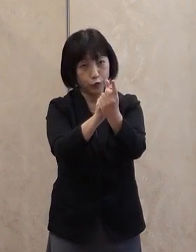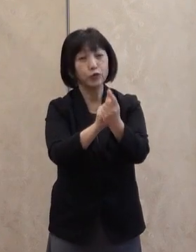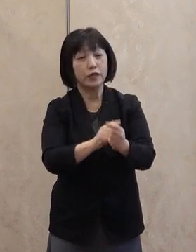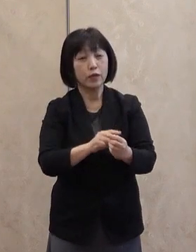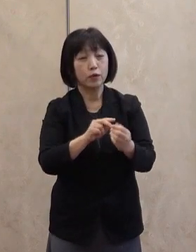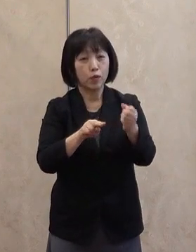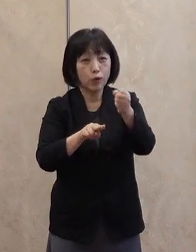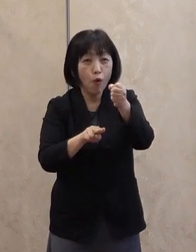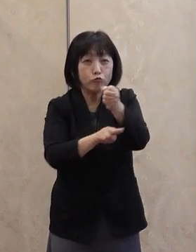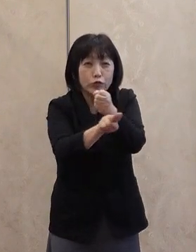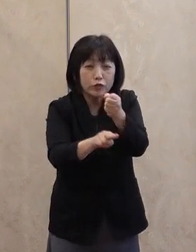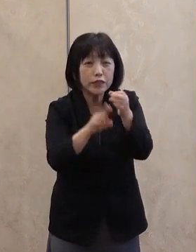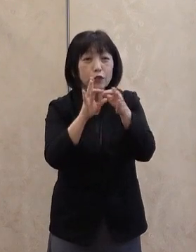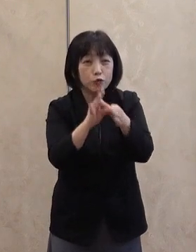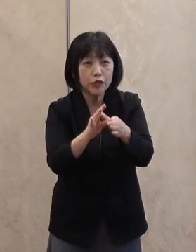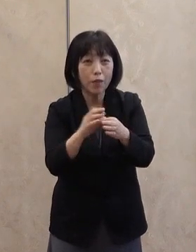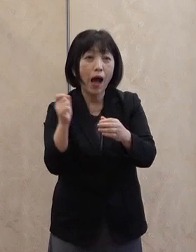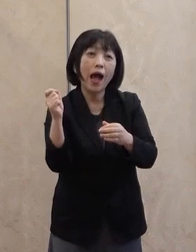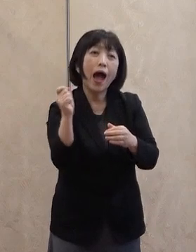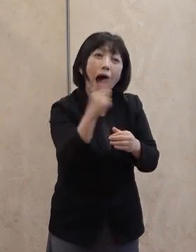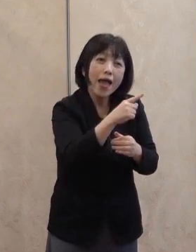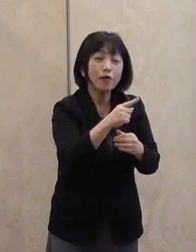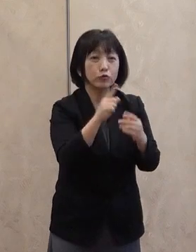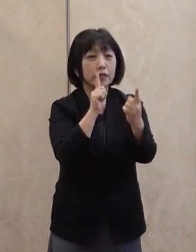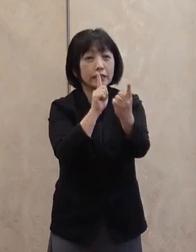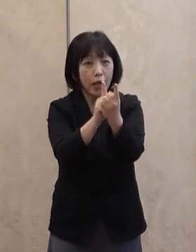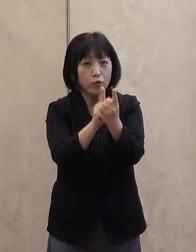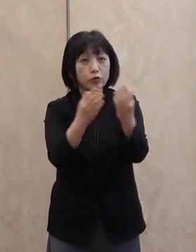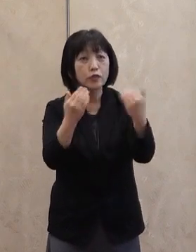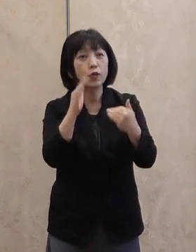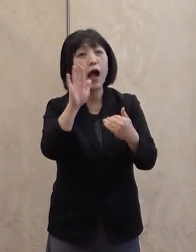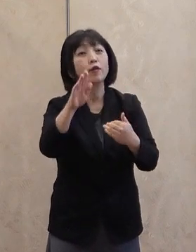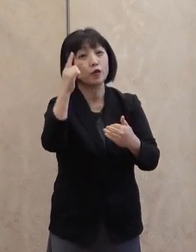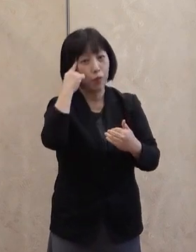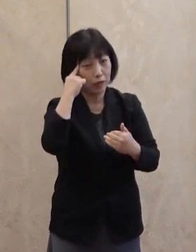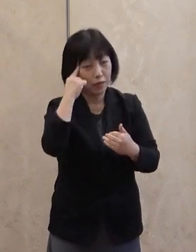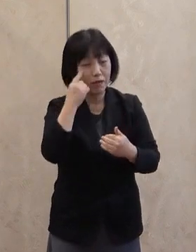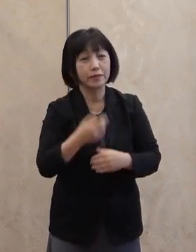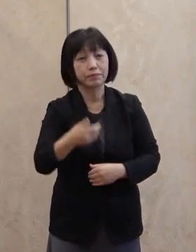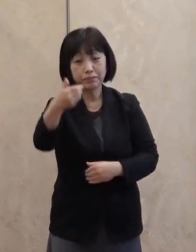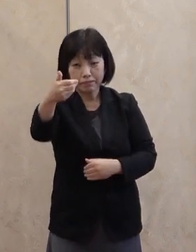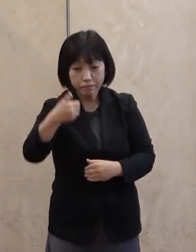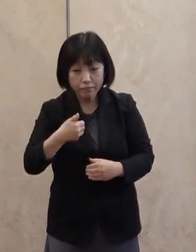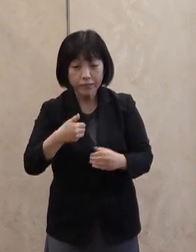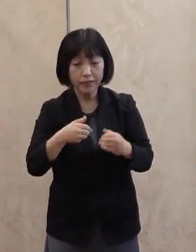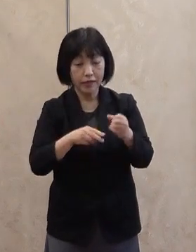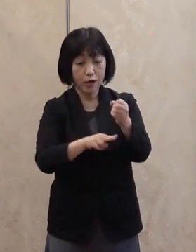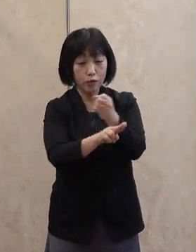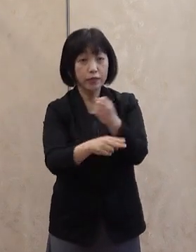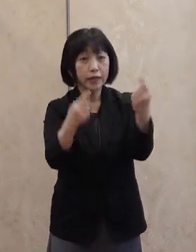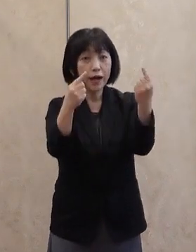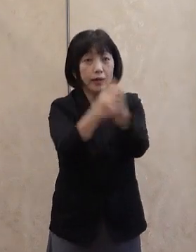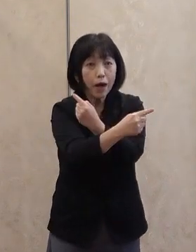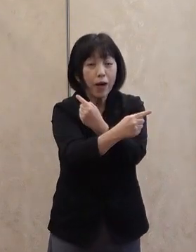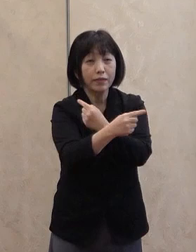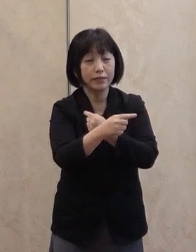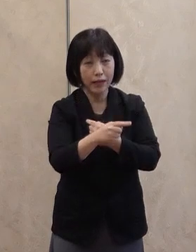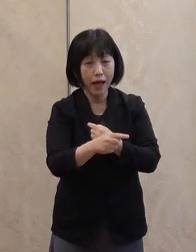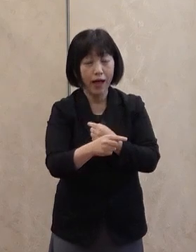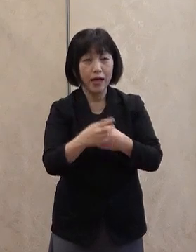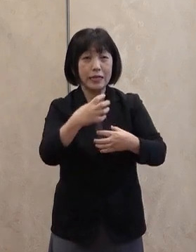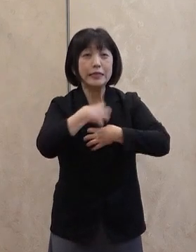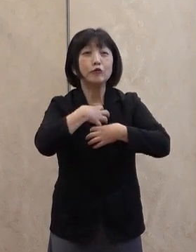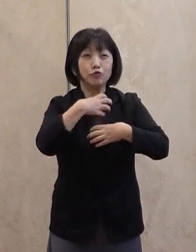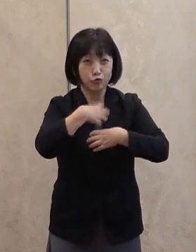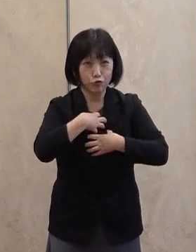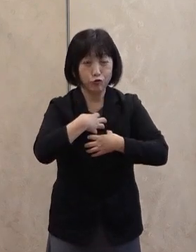早めに対応していくということが必要だろうと思っています。 あとは変異株のですね、見通しが甘かったと、変異株のリス